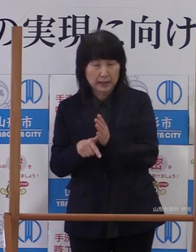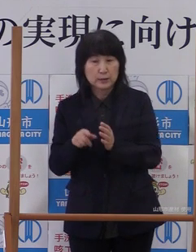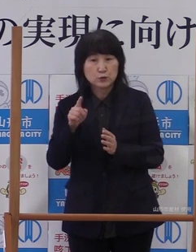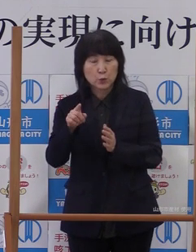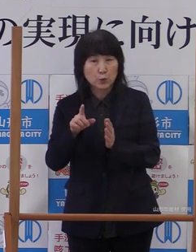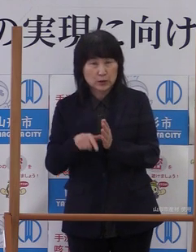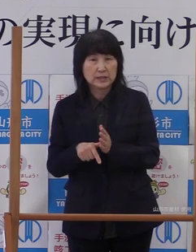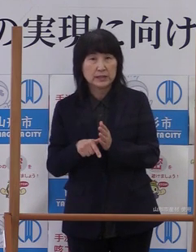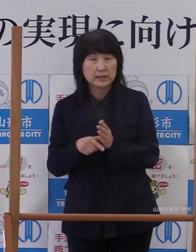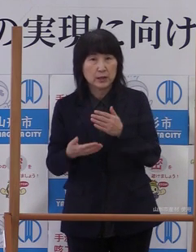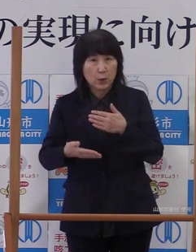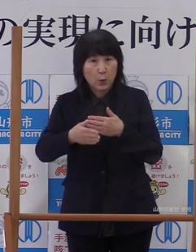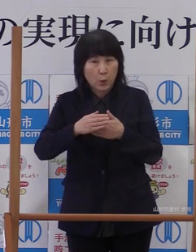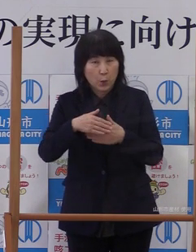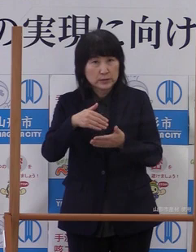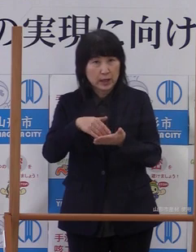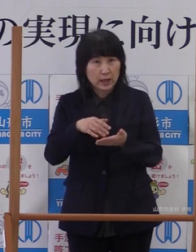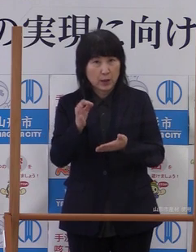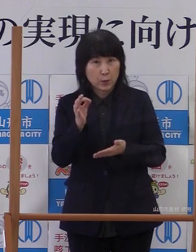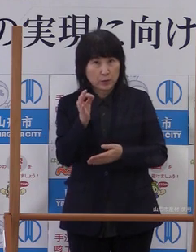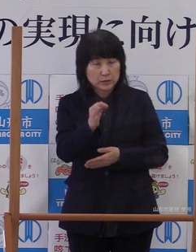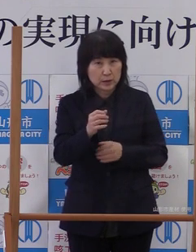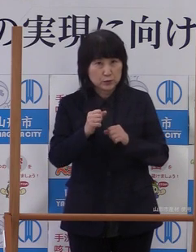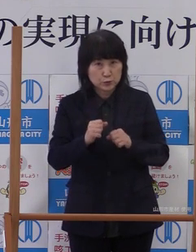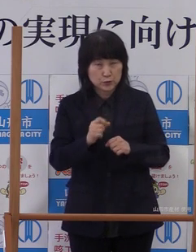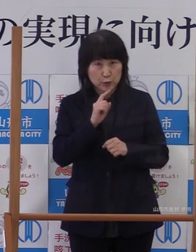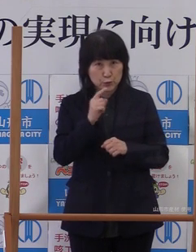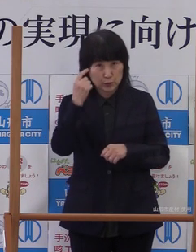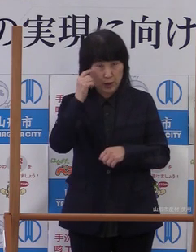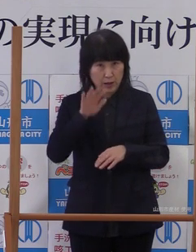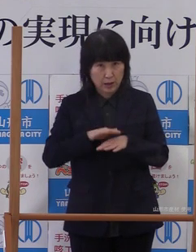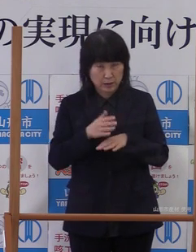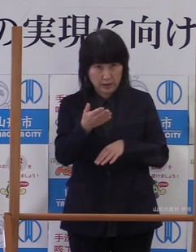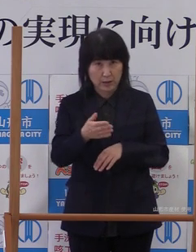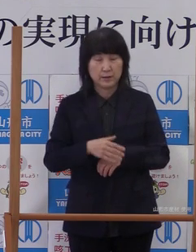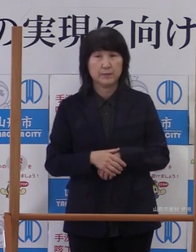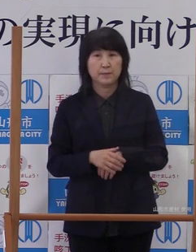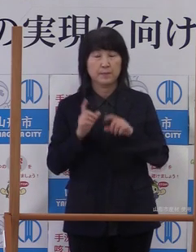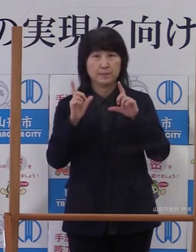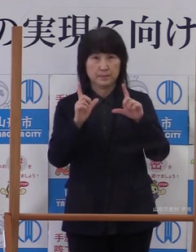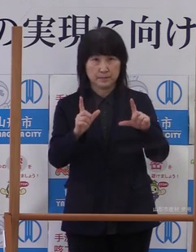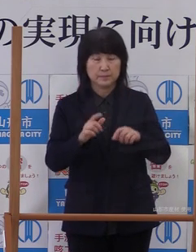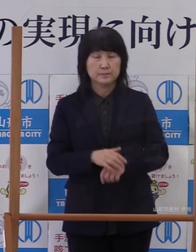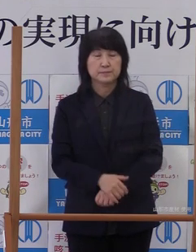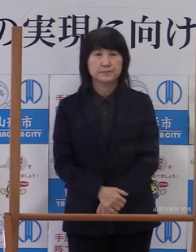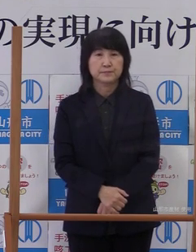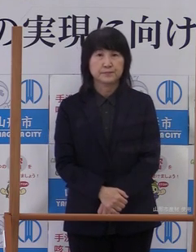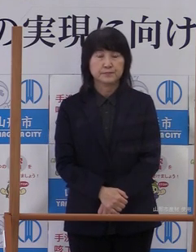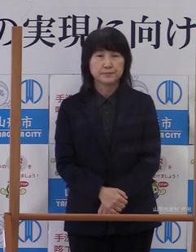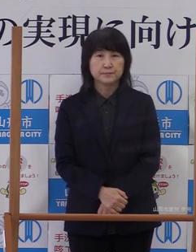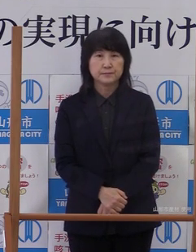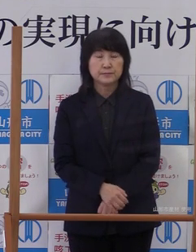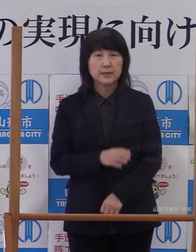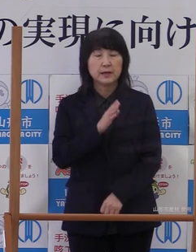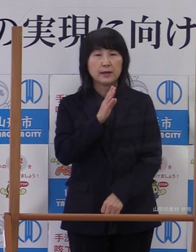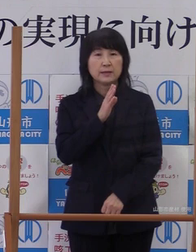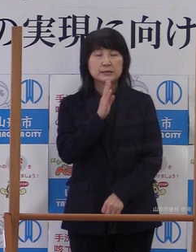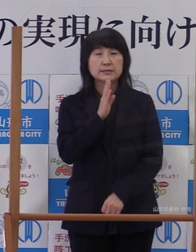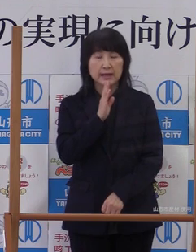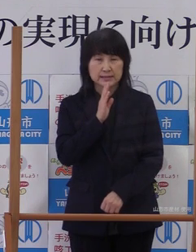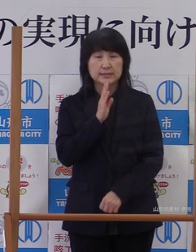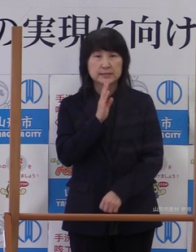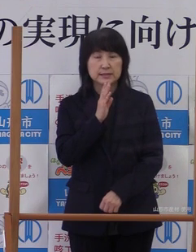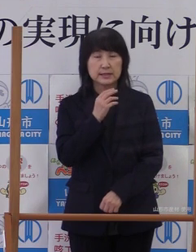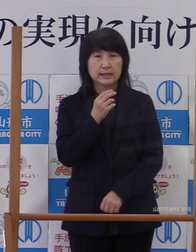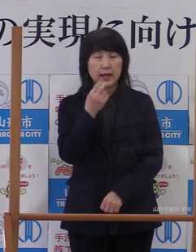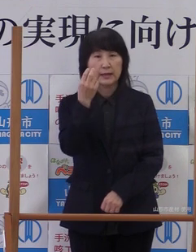で、補正を組むという考えはいかがでしょうか。 はい、まずは、実際にですね、